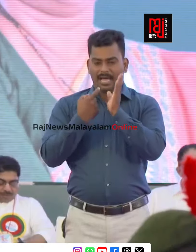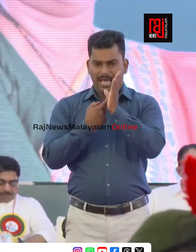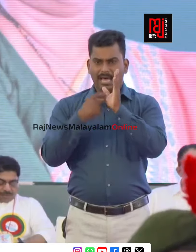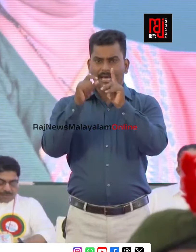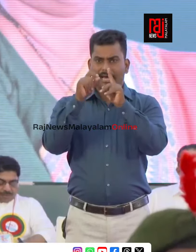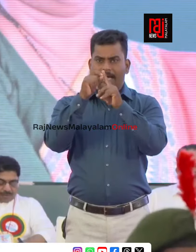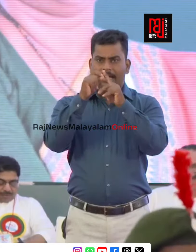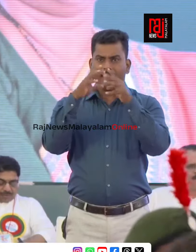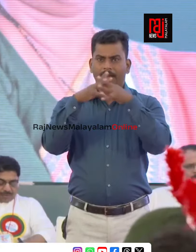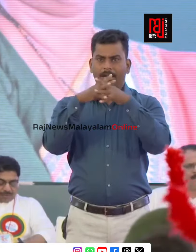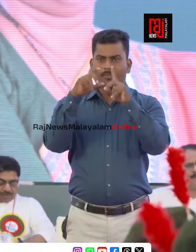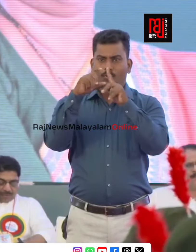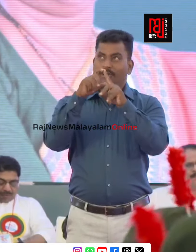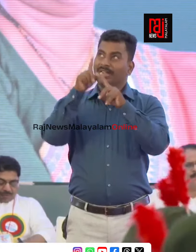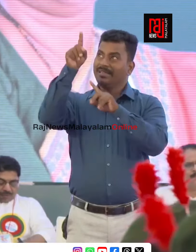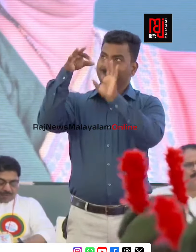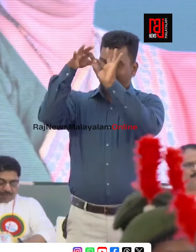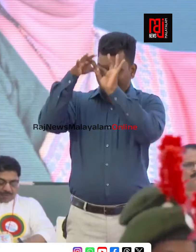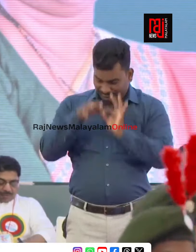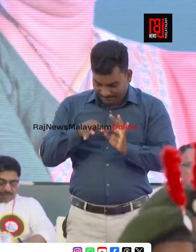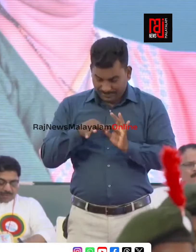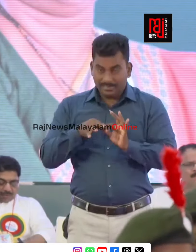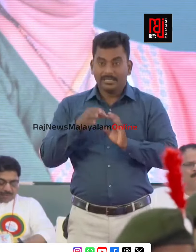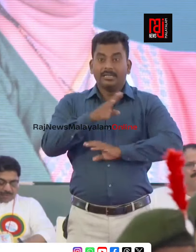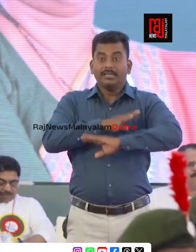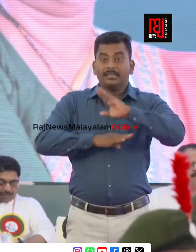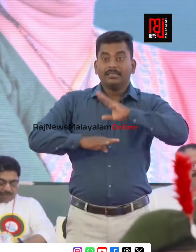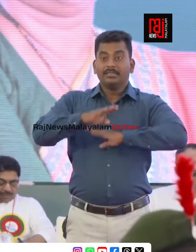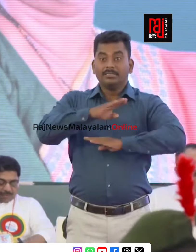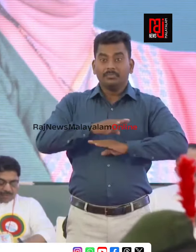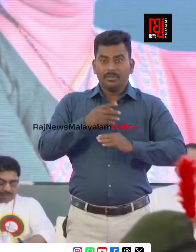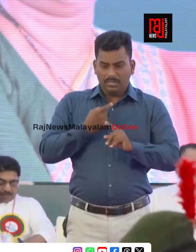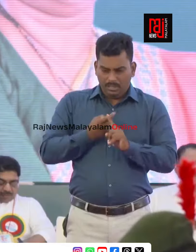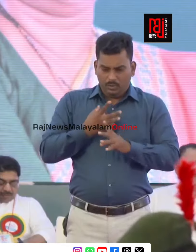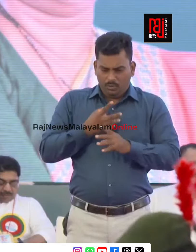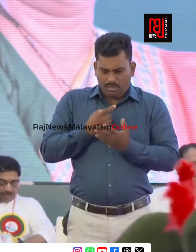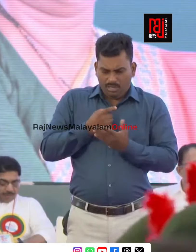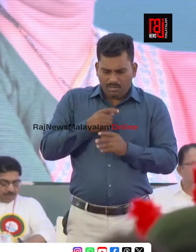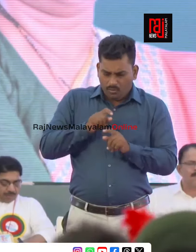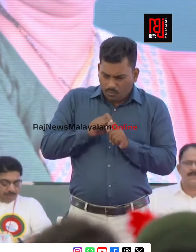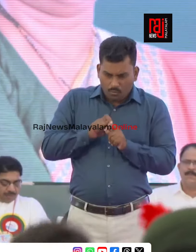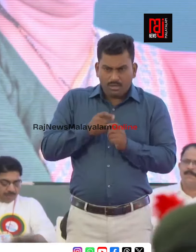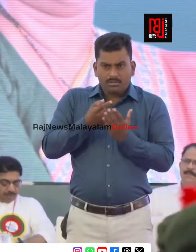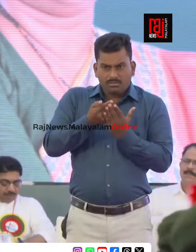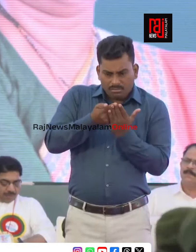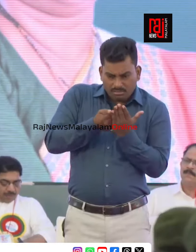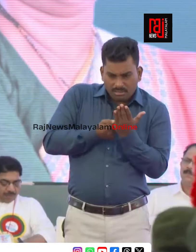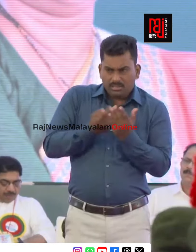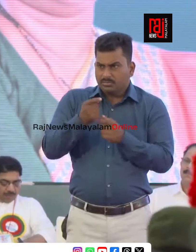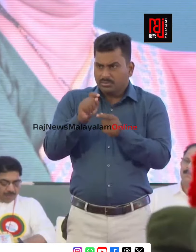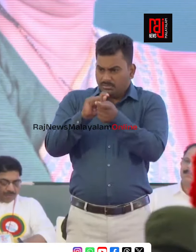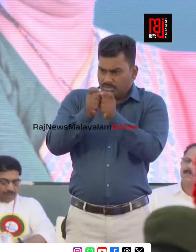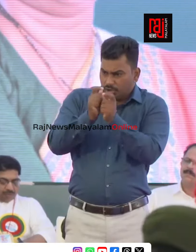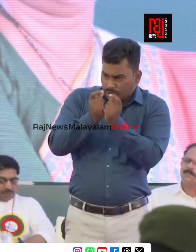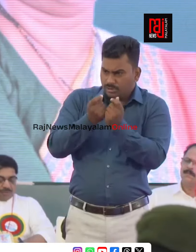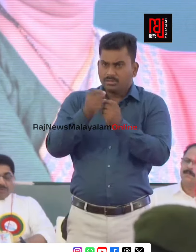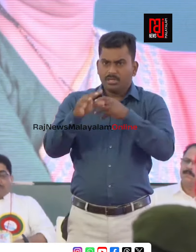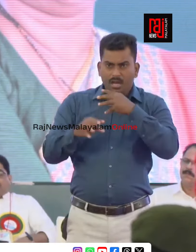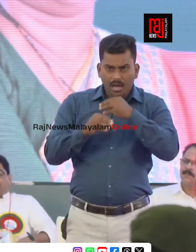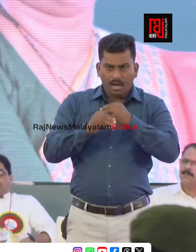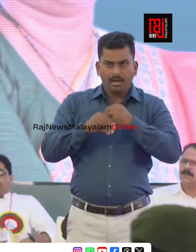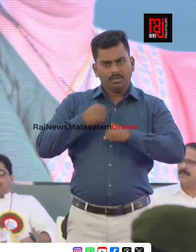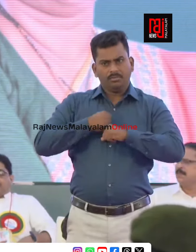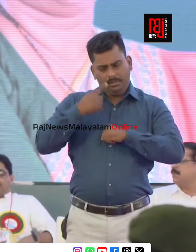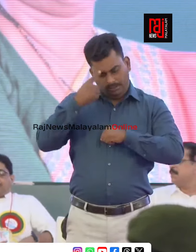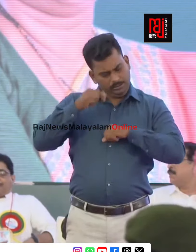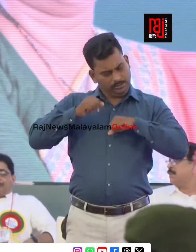സംസ്ഥാന വയോജന നയം ഇവയിൽ ആവശ്യമായ ഭേദഗതി വരുത്തുന്നതിനും